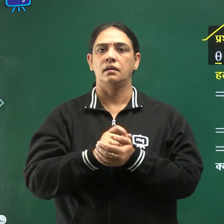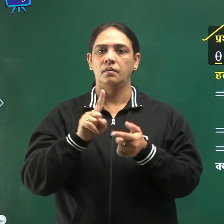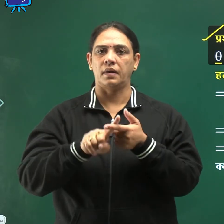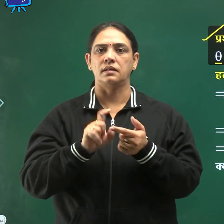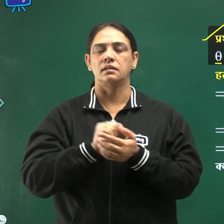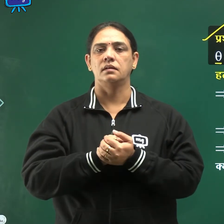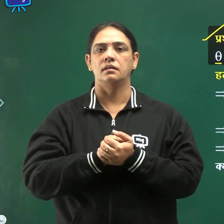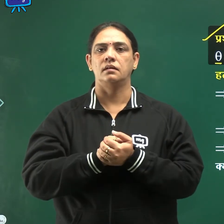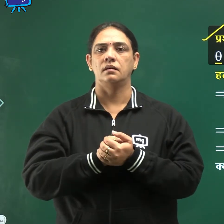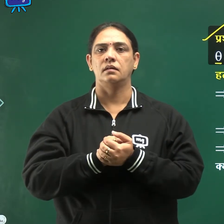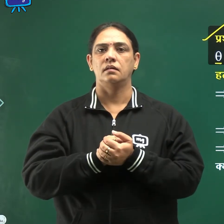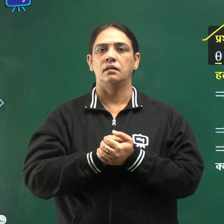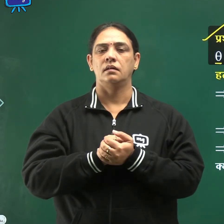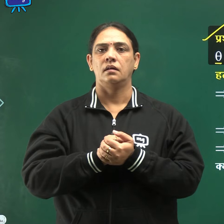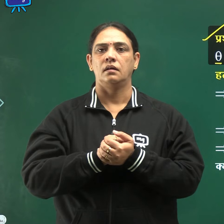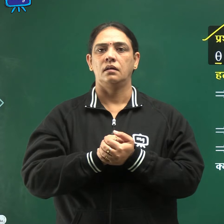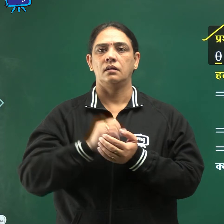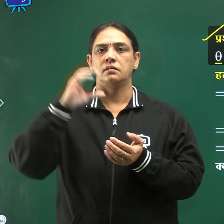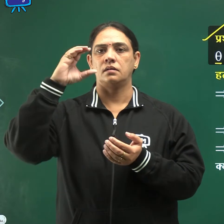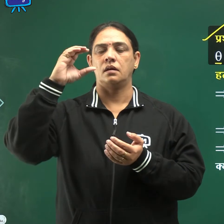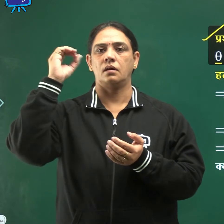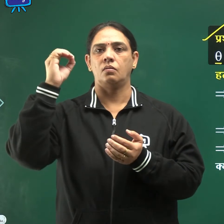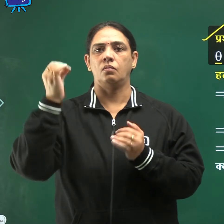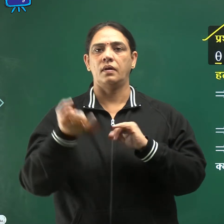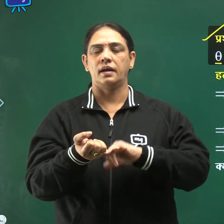प्लस cos स्क्वायर थीटा